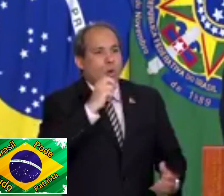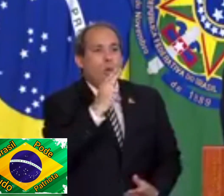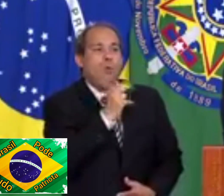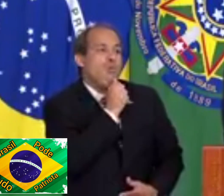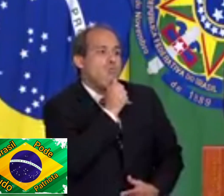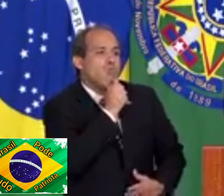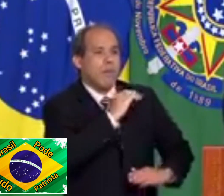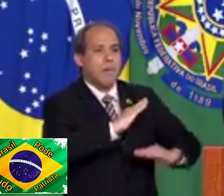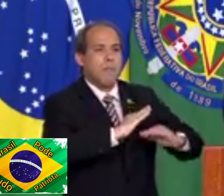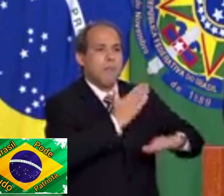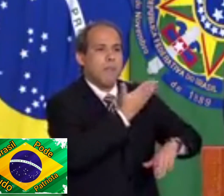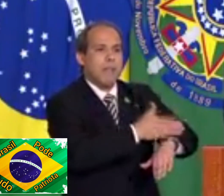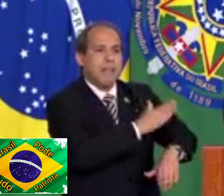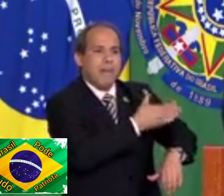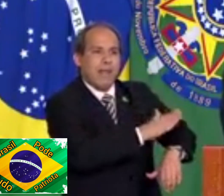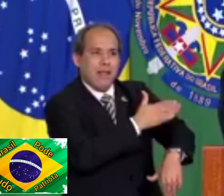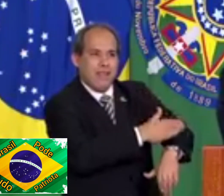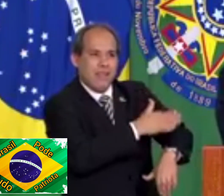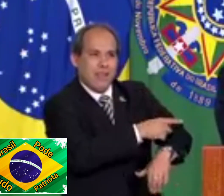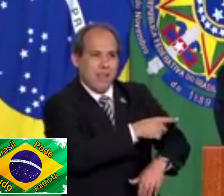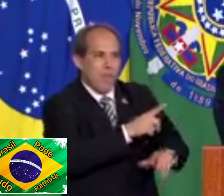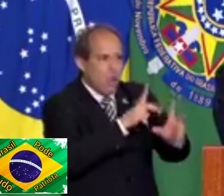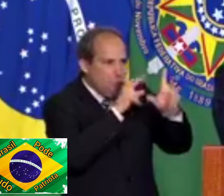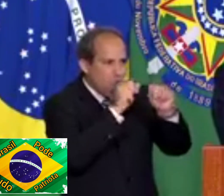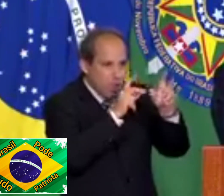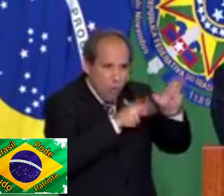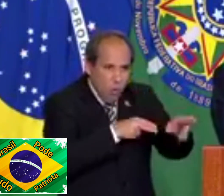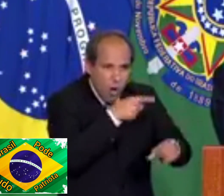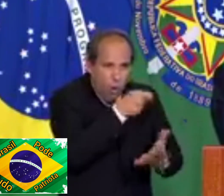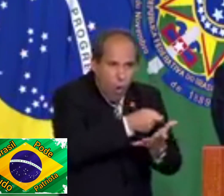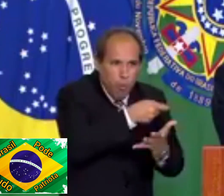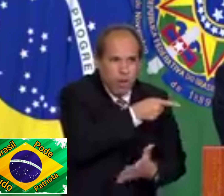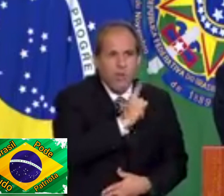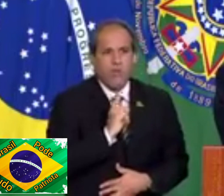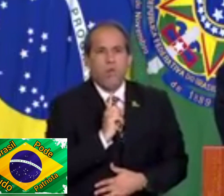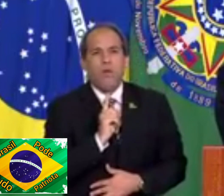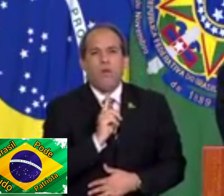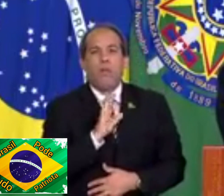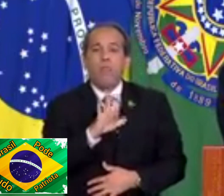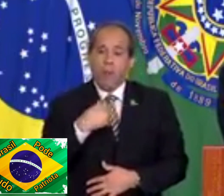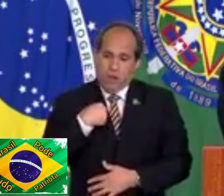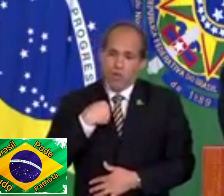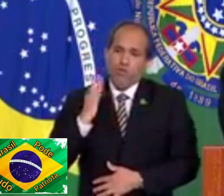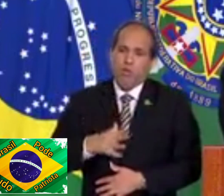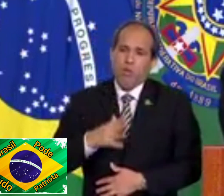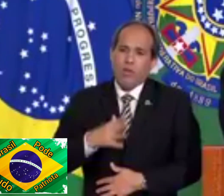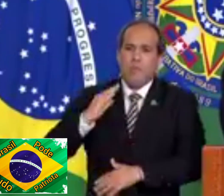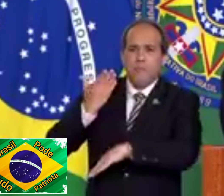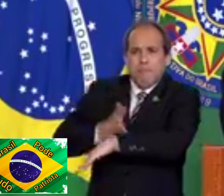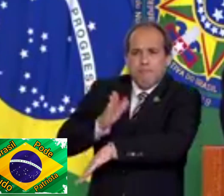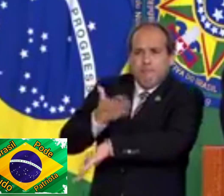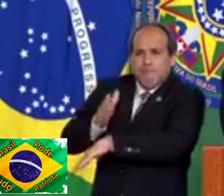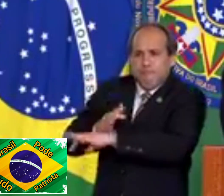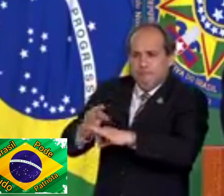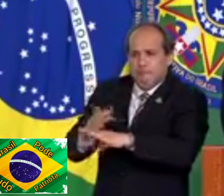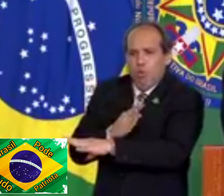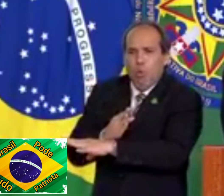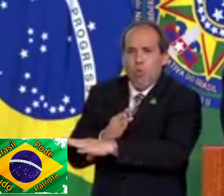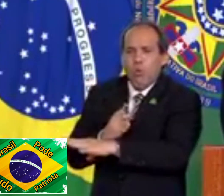preparo que eu tinha fazer o que eu fiz. Mas tive essa oportunidade. Mas senti a morte de